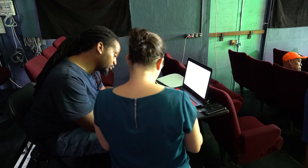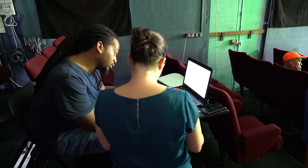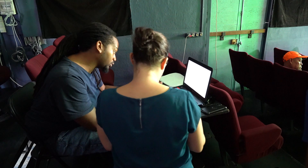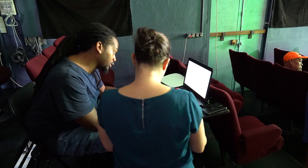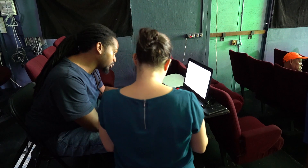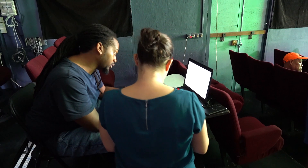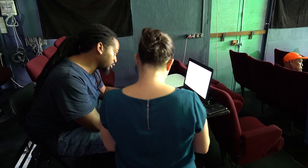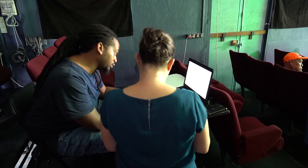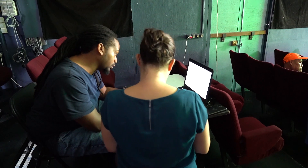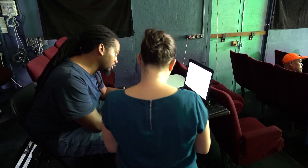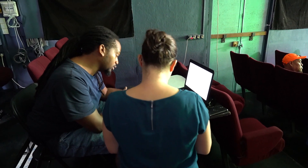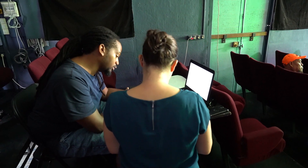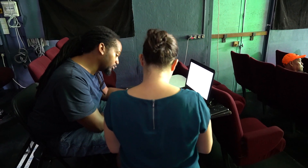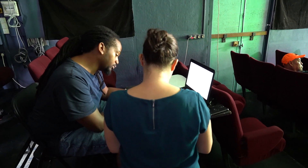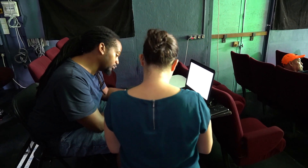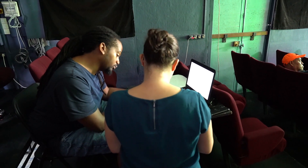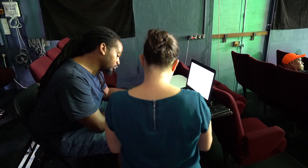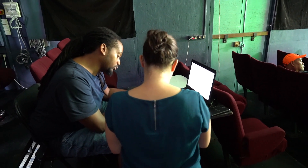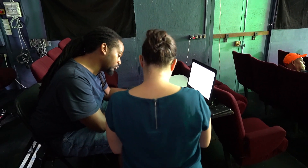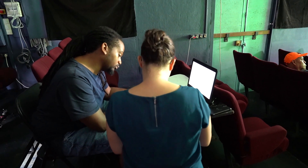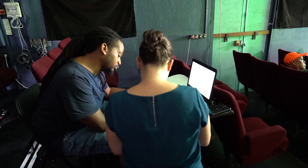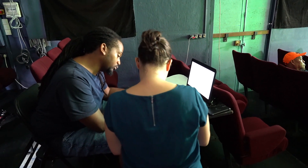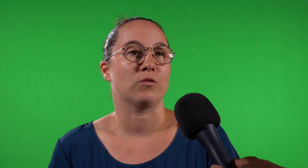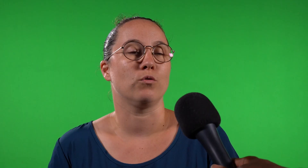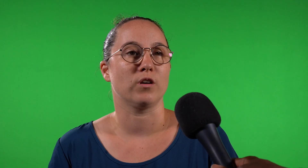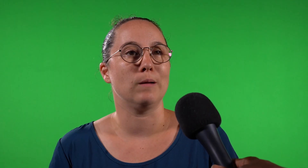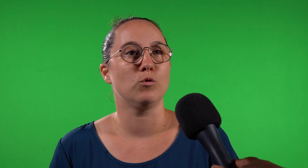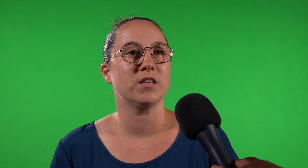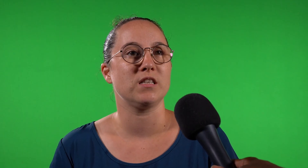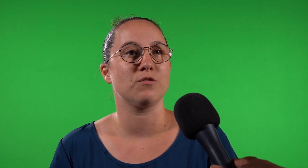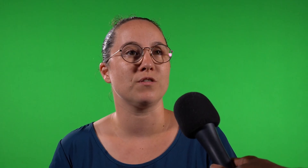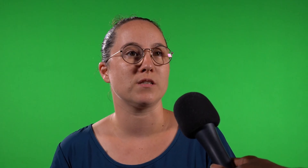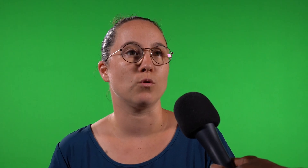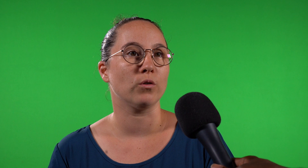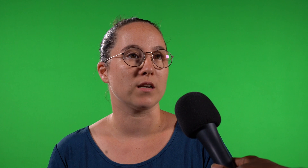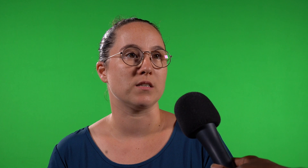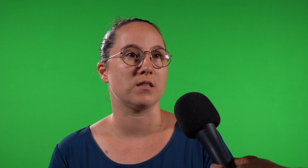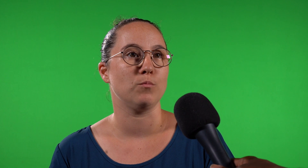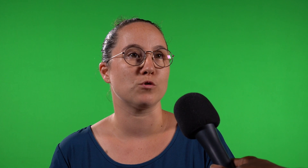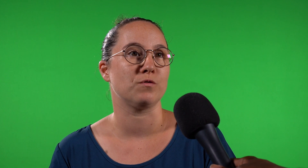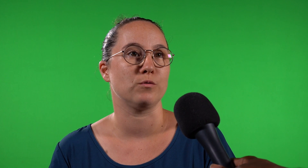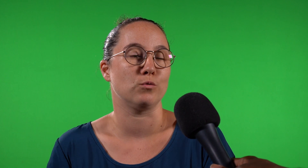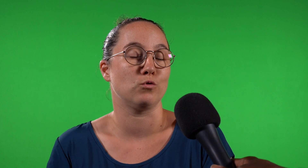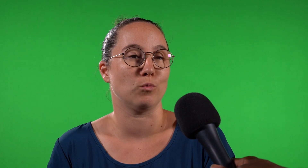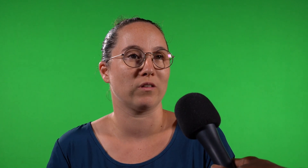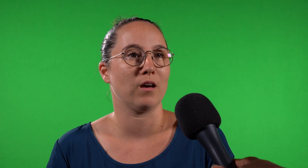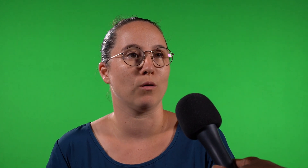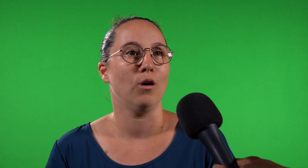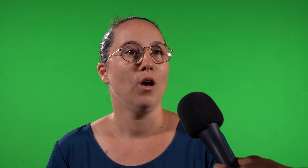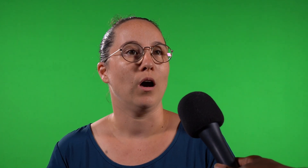ça va plaire au public et surtout à la communauté sourde, parce que c'est quand même l'objectif en fait, c'est de rendre accessible ce documentaire à